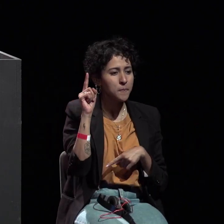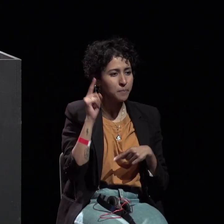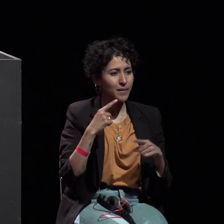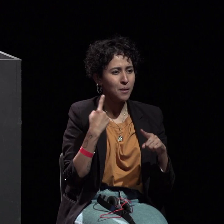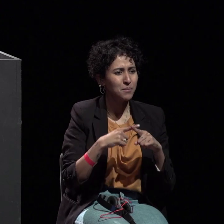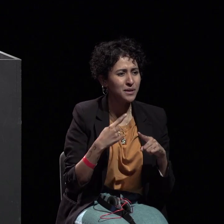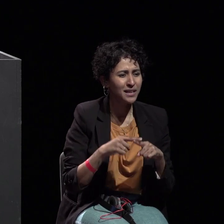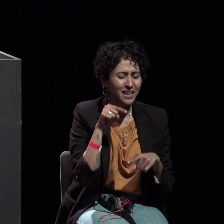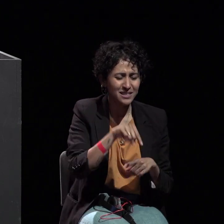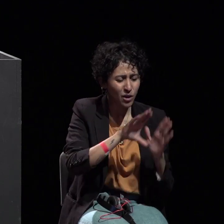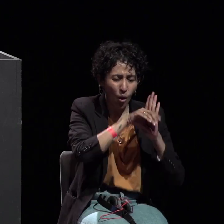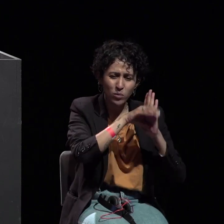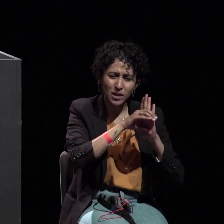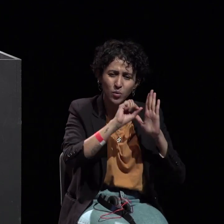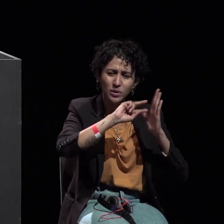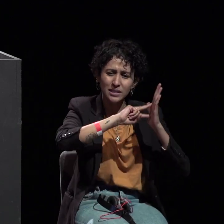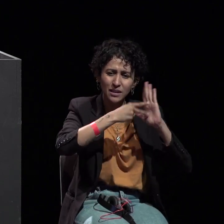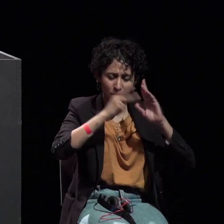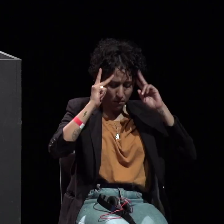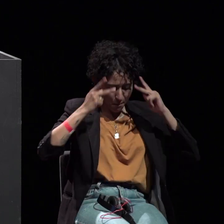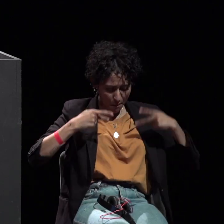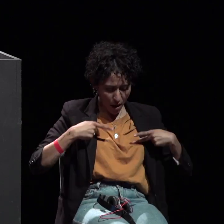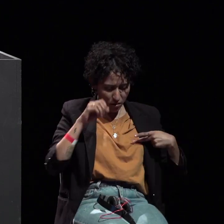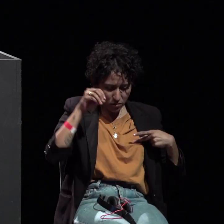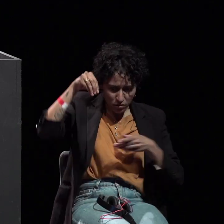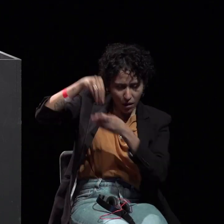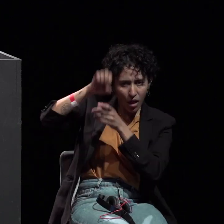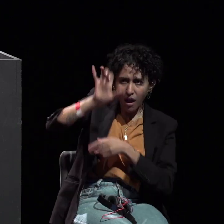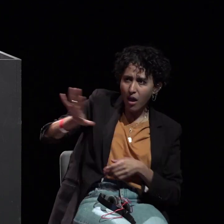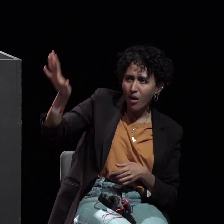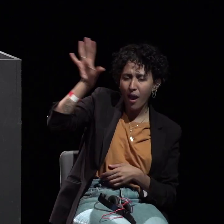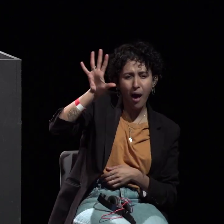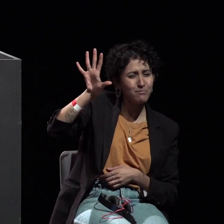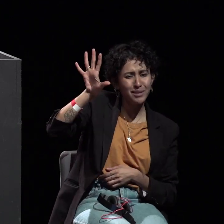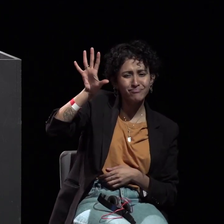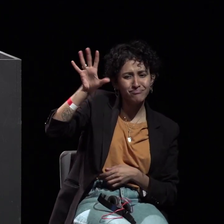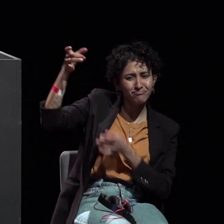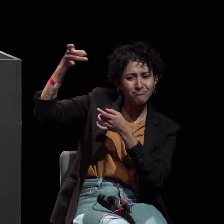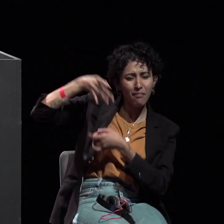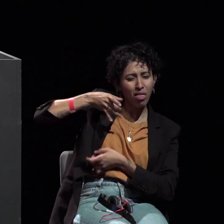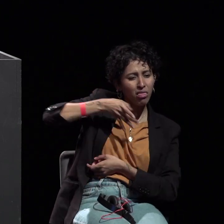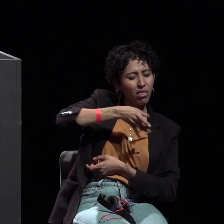para trás. A questão, quando a gente está trabalhando no